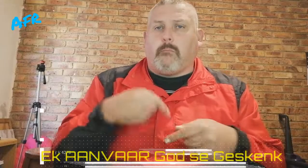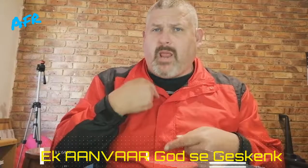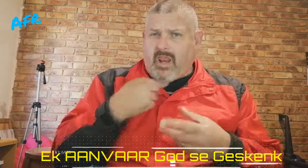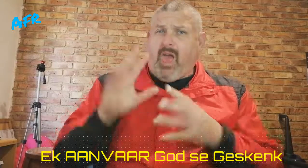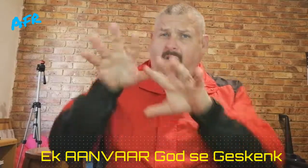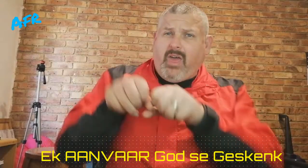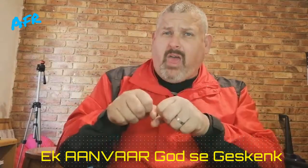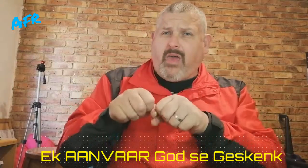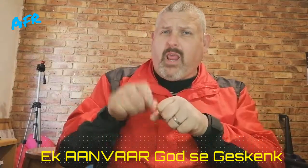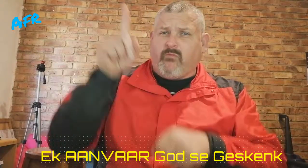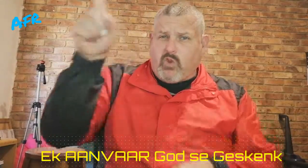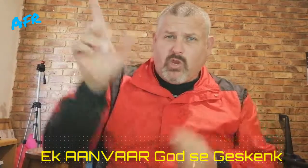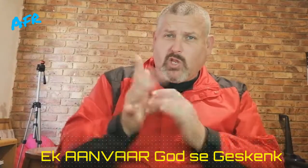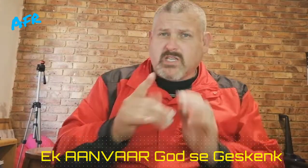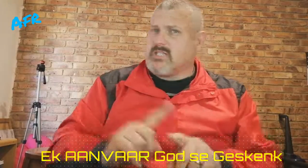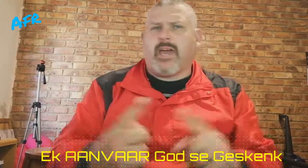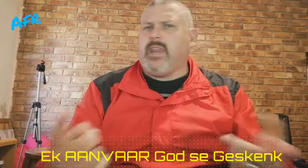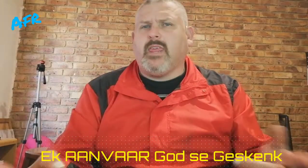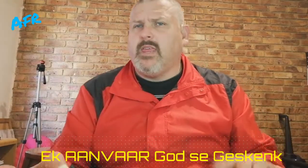dit, beteken aanneem te Jesus, kan nie.